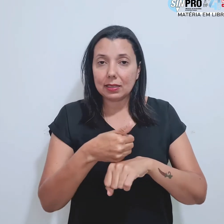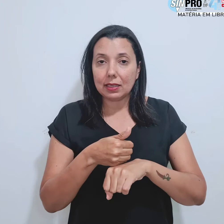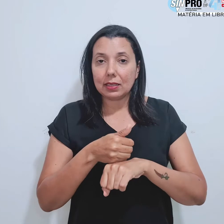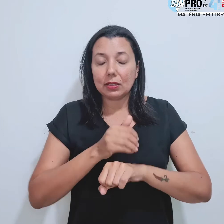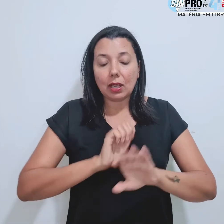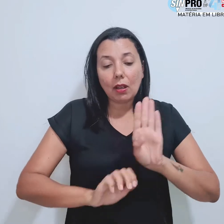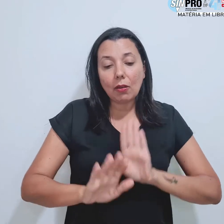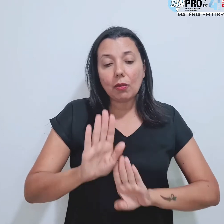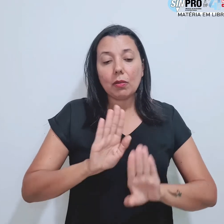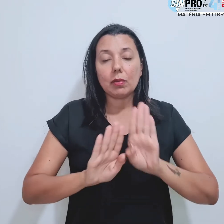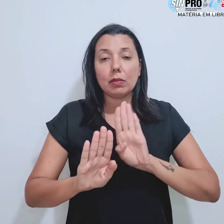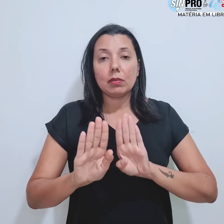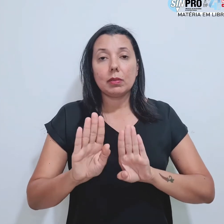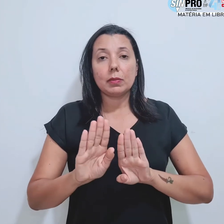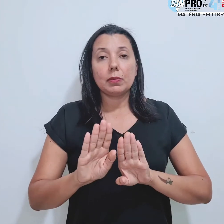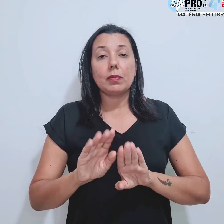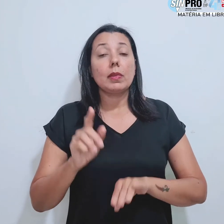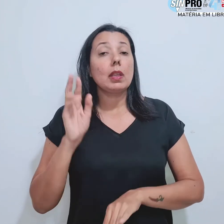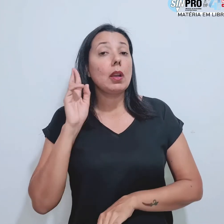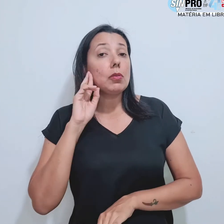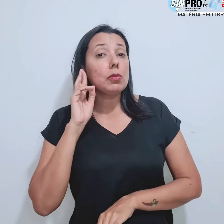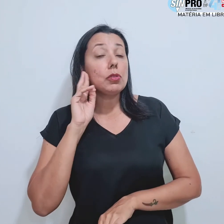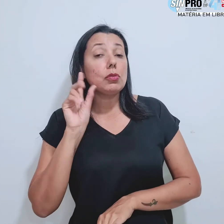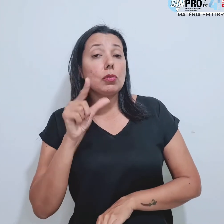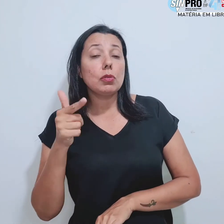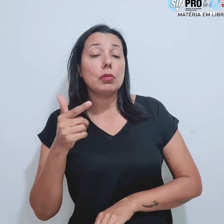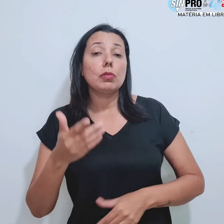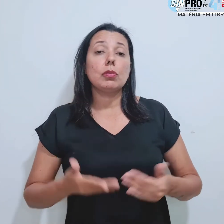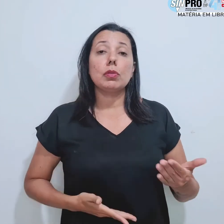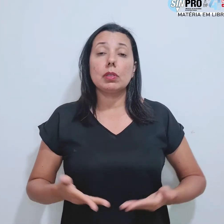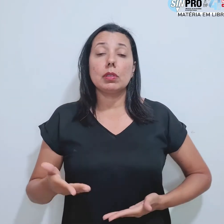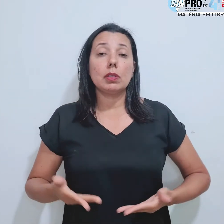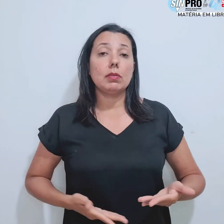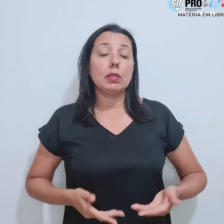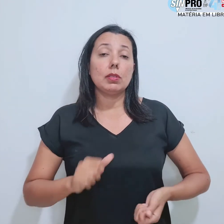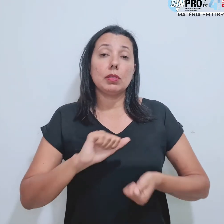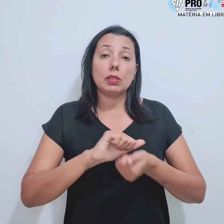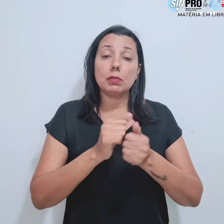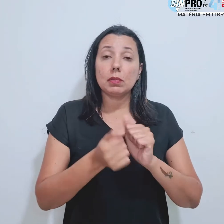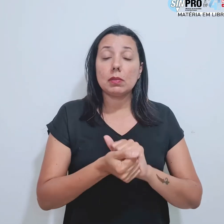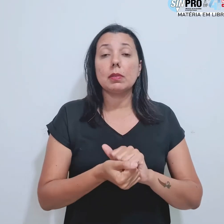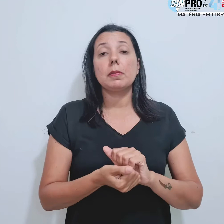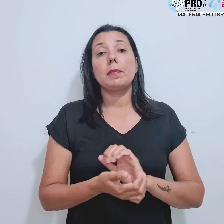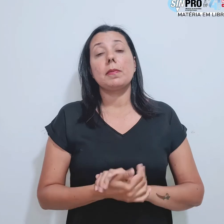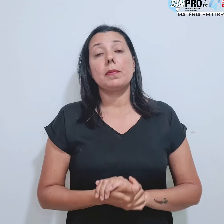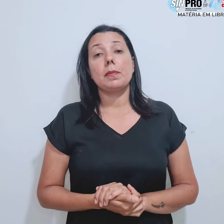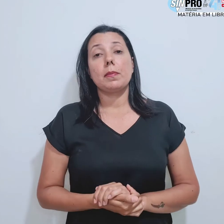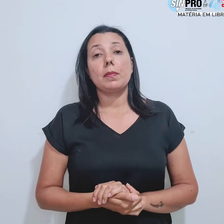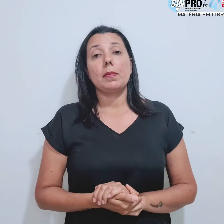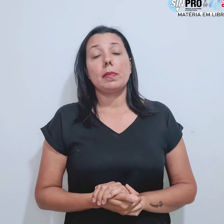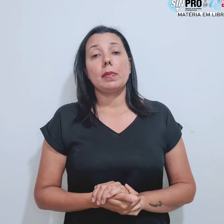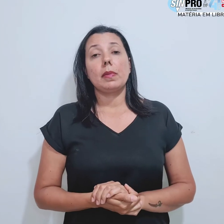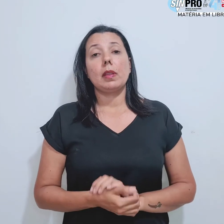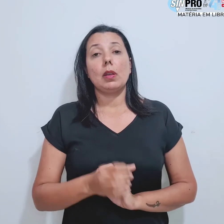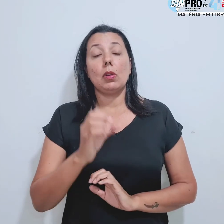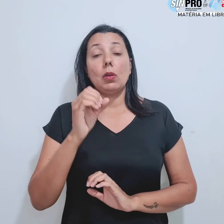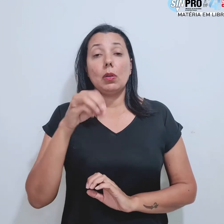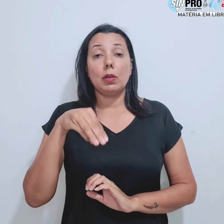a cuidados auditivos e outros serviços de reabilitação. A